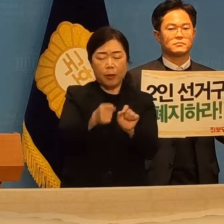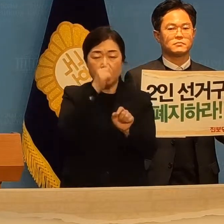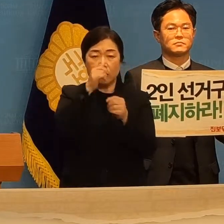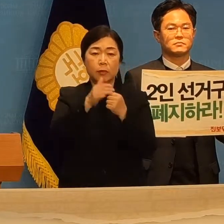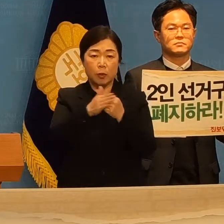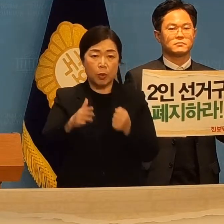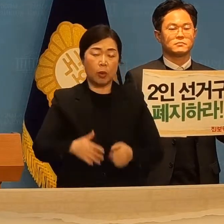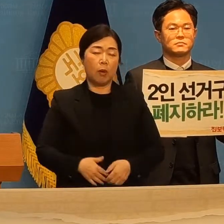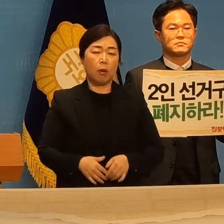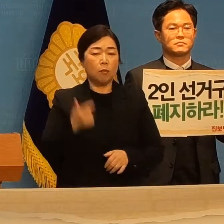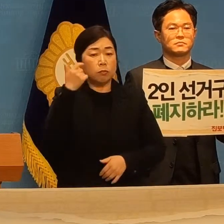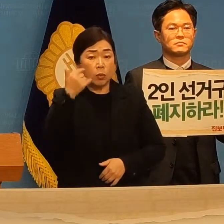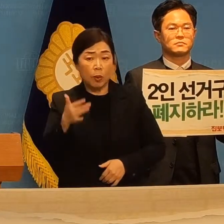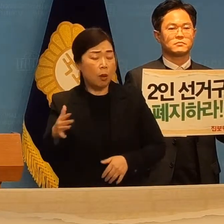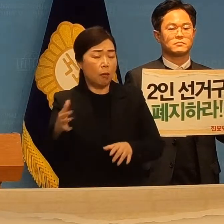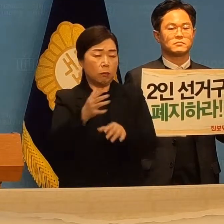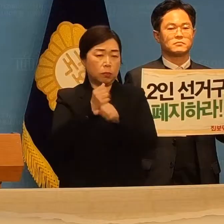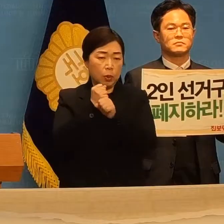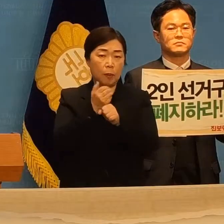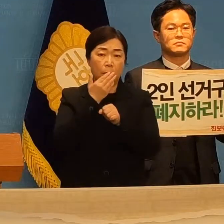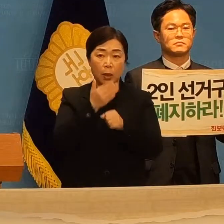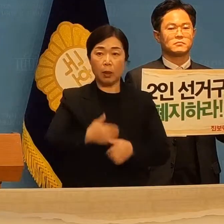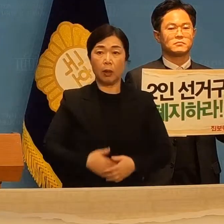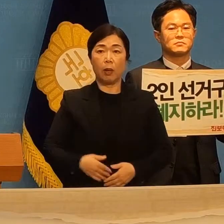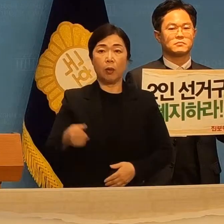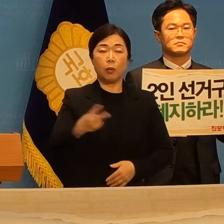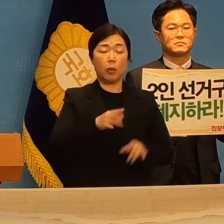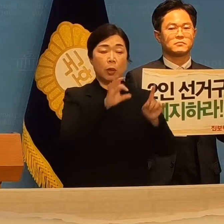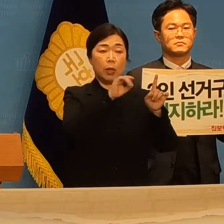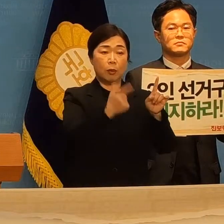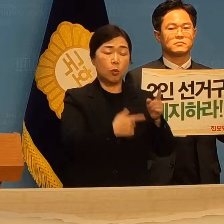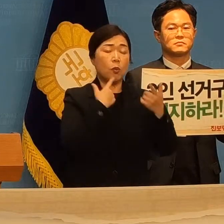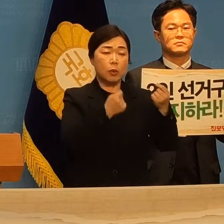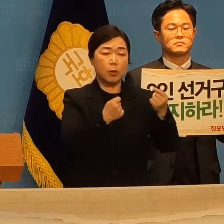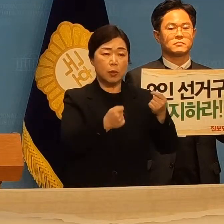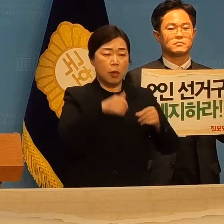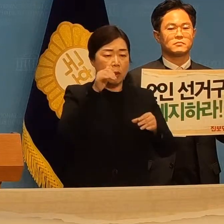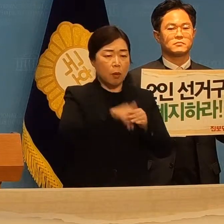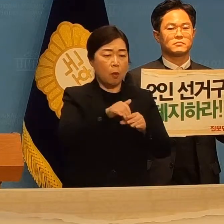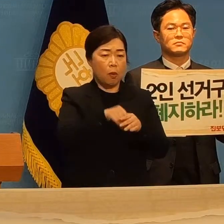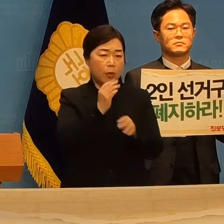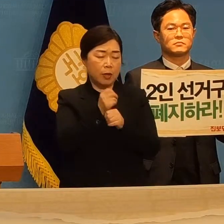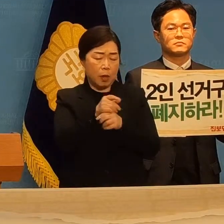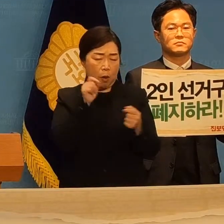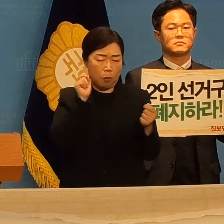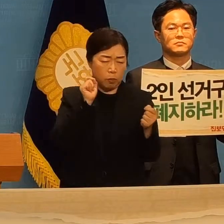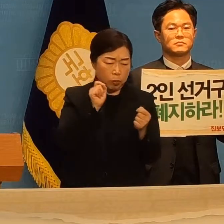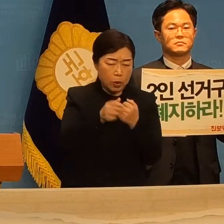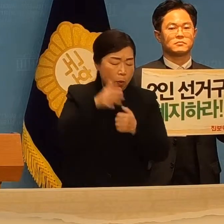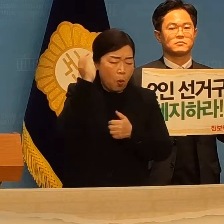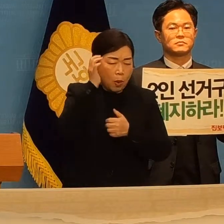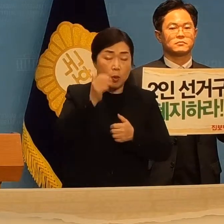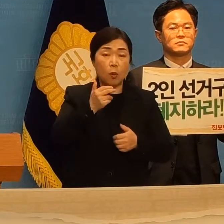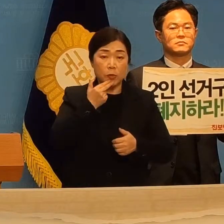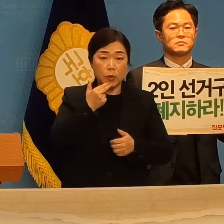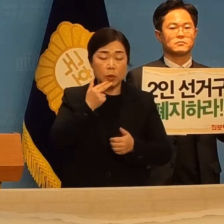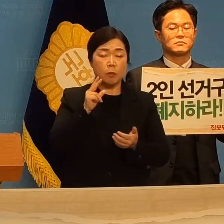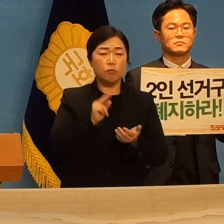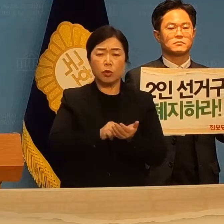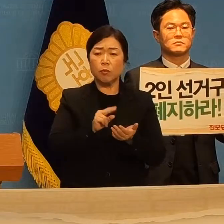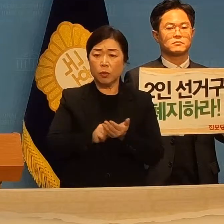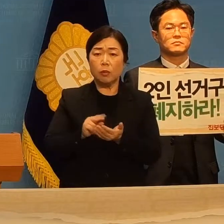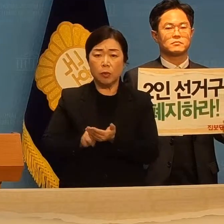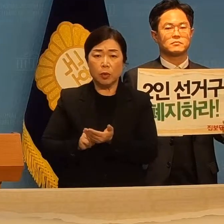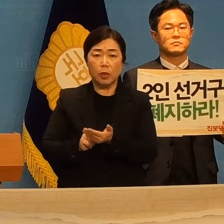편차는 과거에도 이미 지속되던 수준이므로 선거 임박하여 무리하게 조정해 유권자 혼란을 야기할 만큼 문제되는